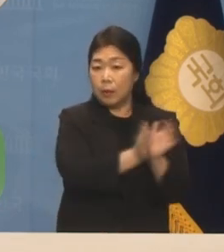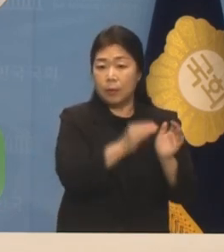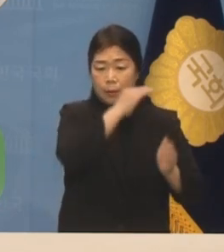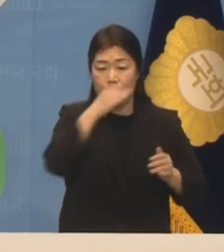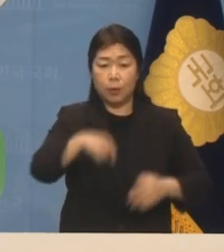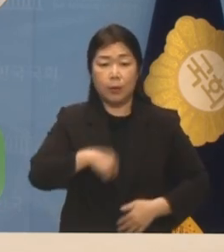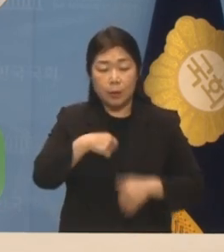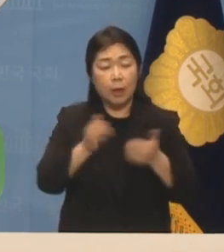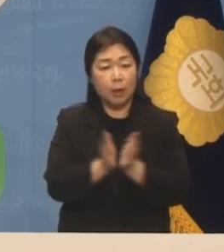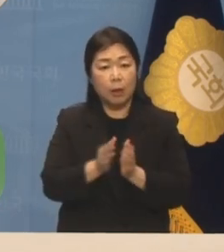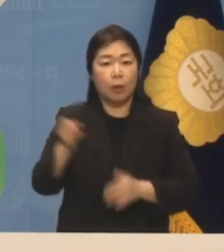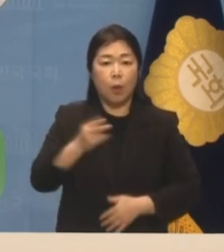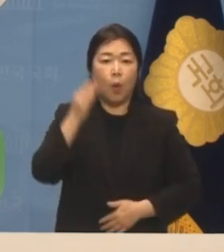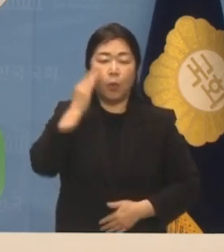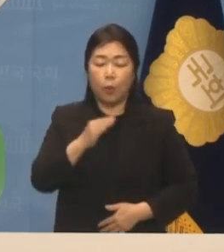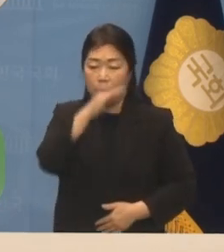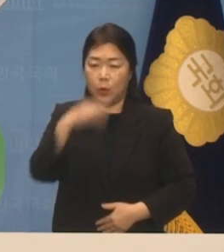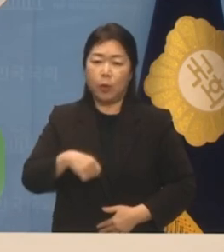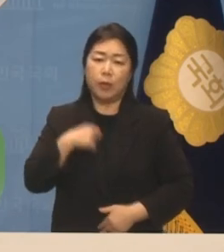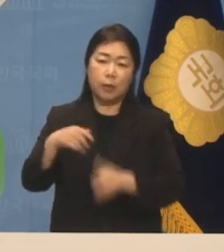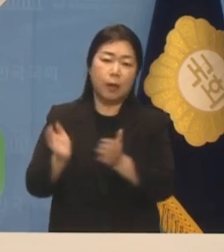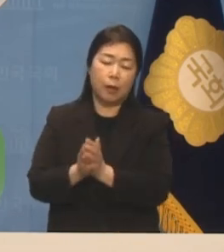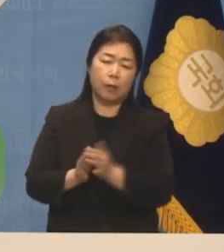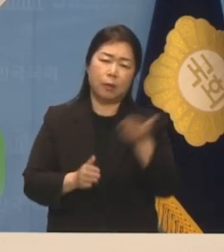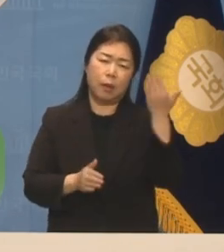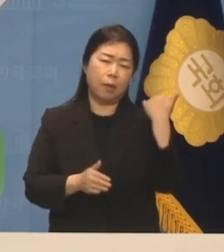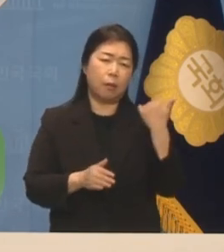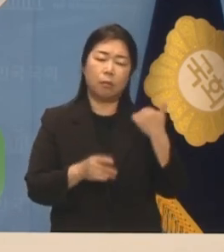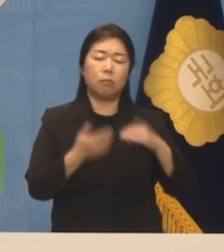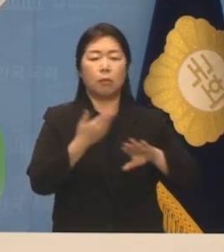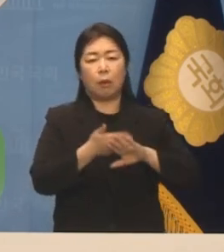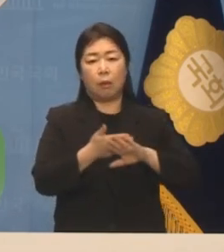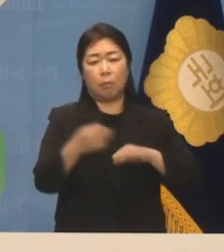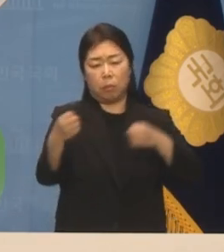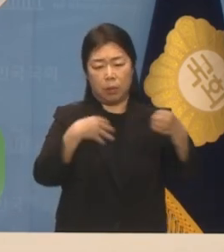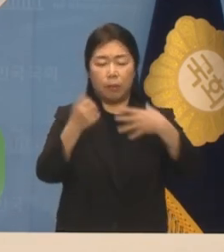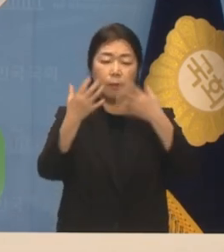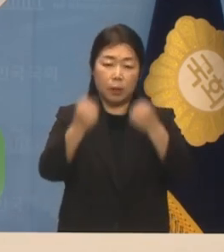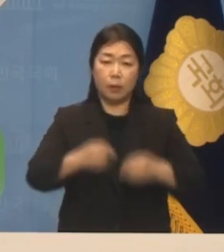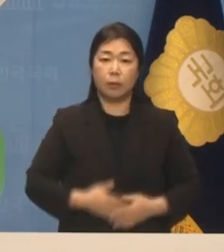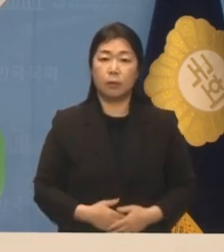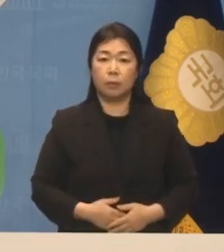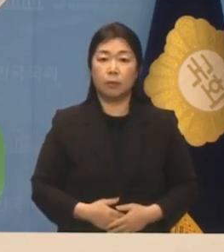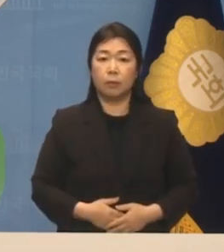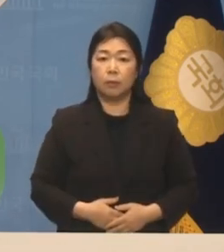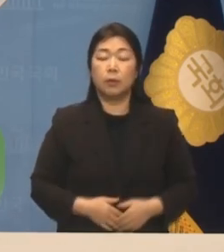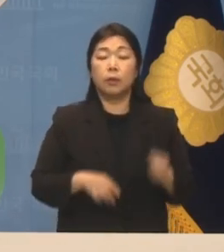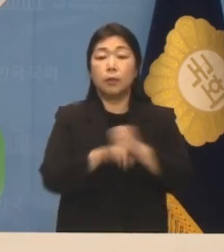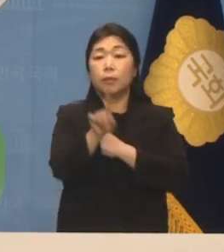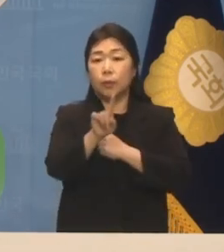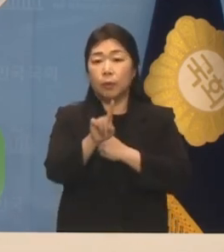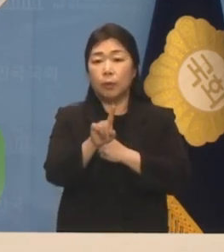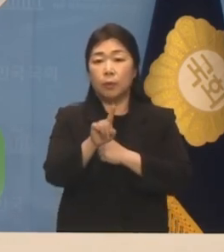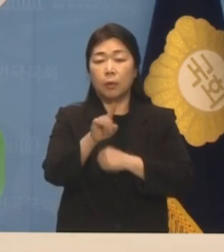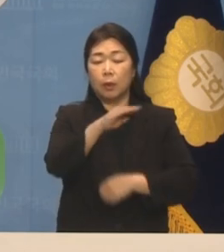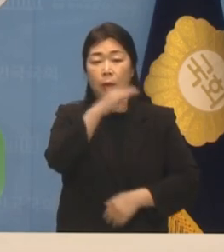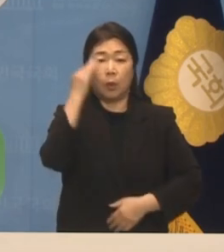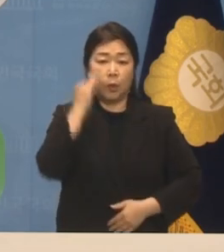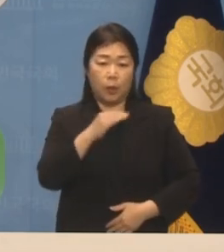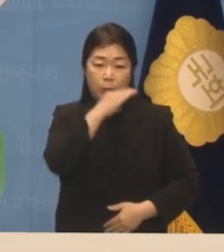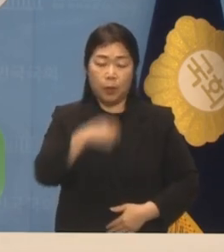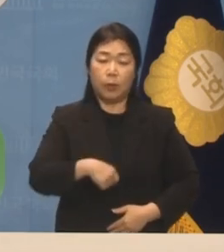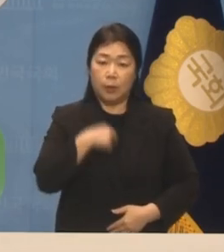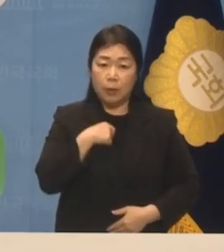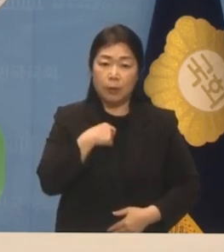정의당이, 녹색정의당이 옛날 같지 않다는 말씀이었습니다. 그 말씀에는 녹색정의당에 가졌던